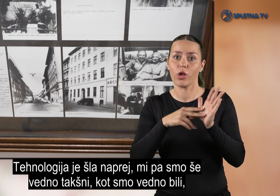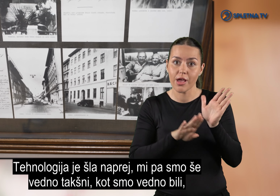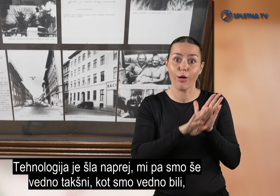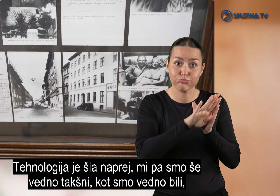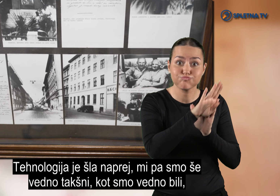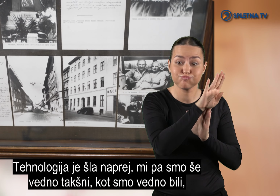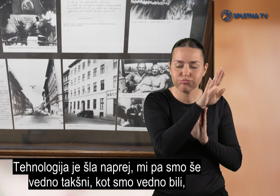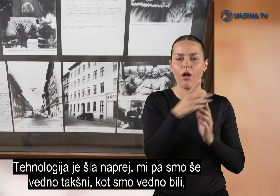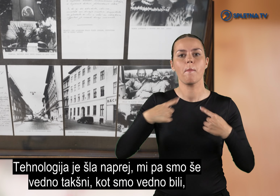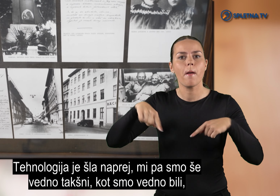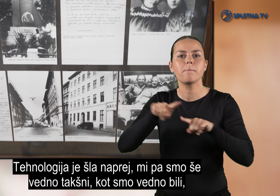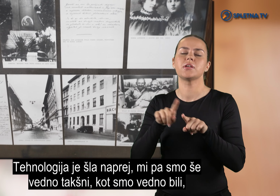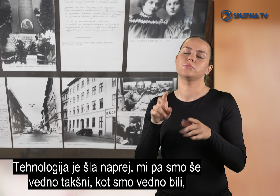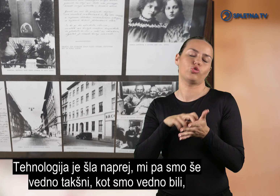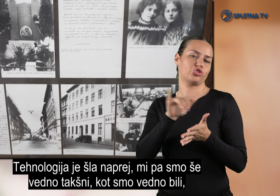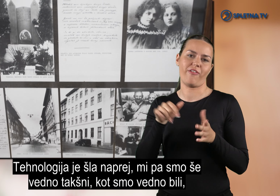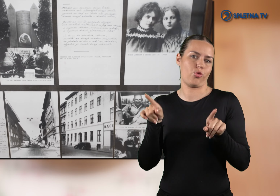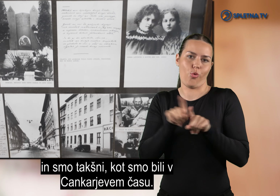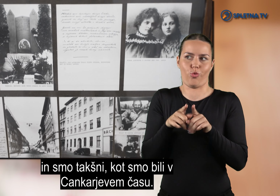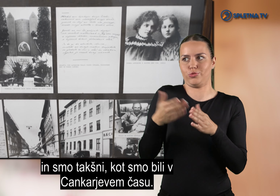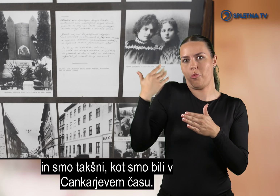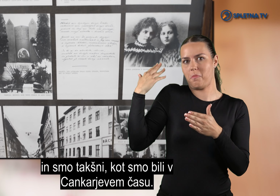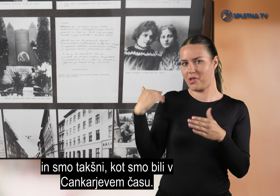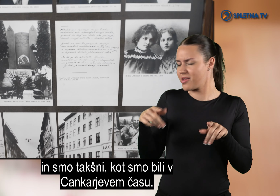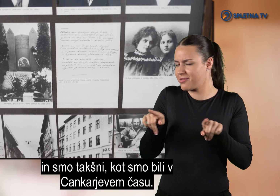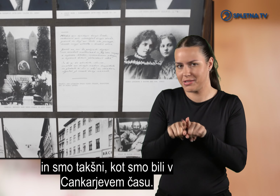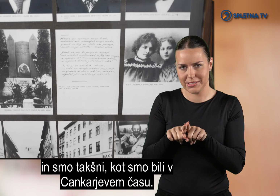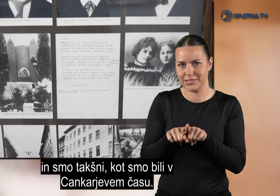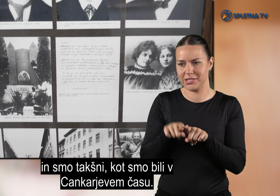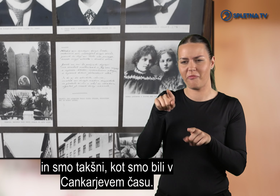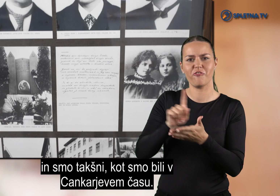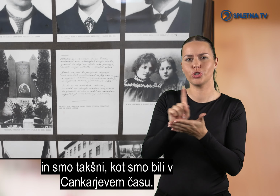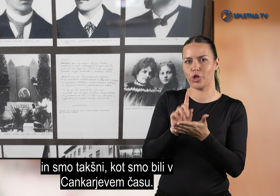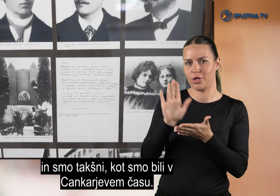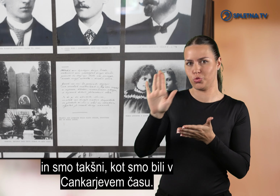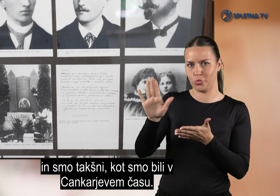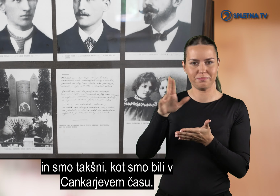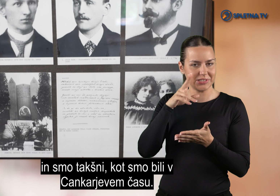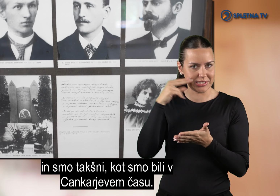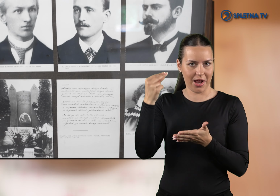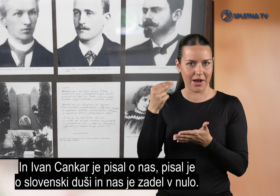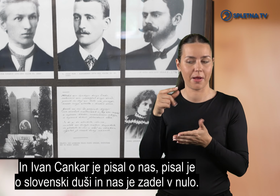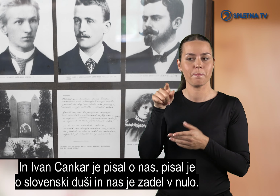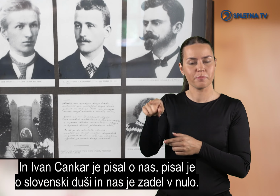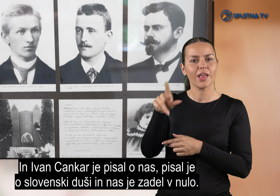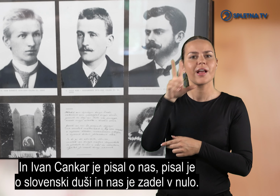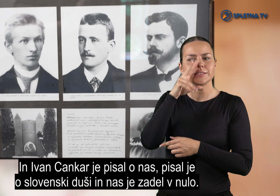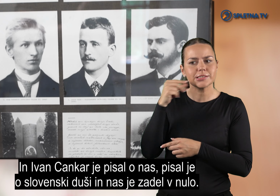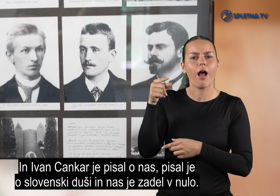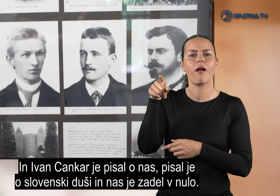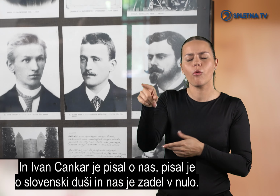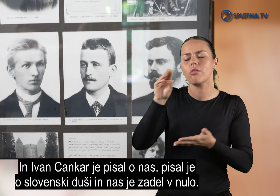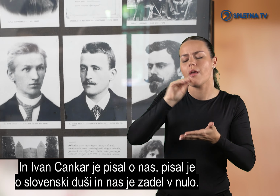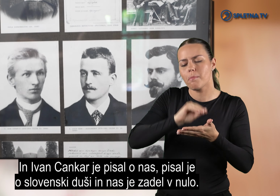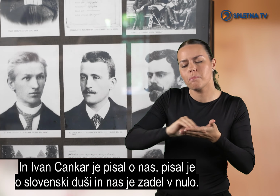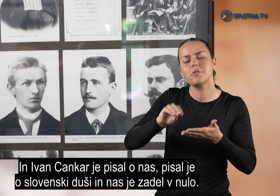vedno takšni, kot smo vedno bili, in smo takšni, kot smo bili v Cankarjevem času. In Ivan Cankar je pisal o nas,